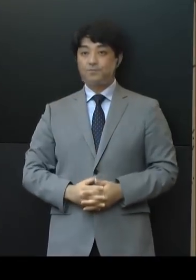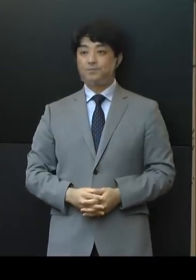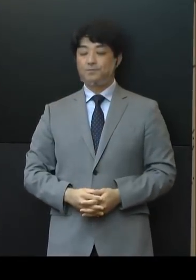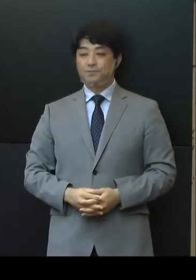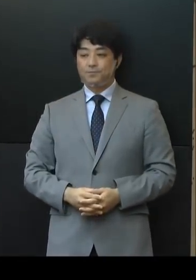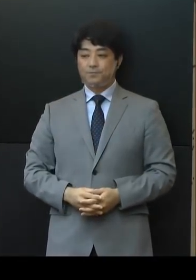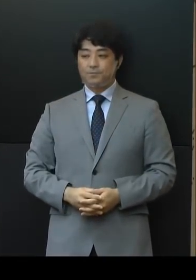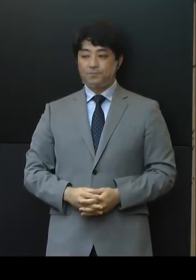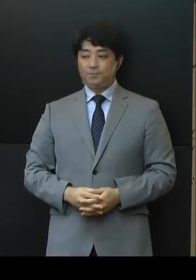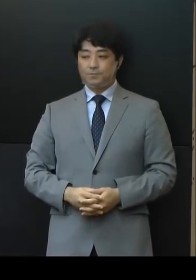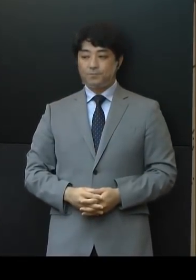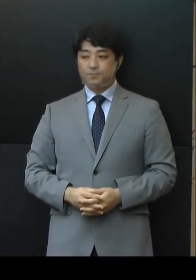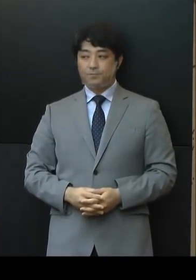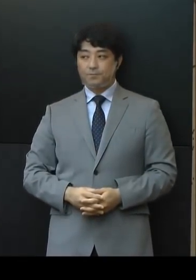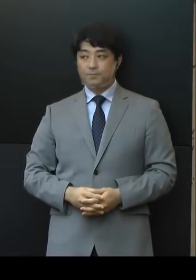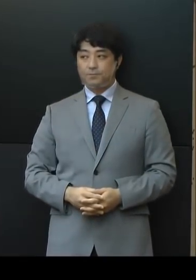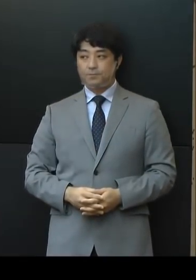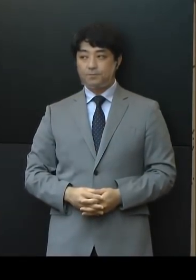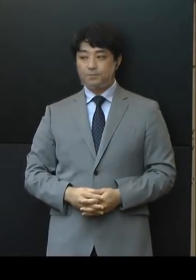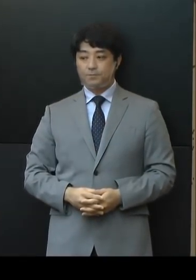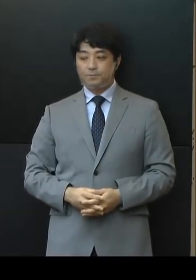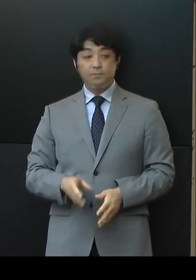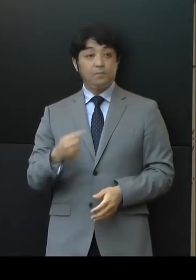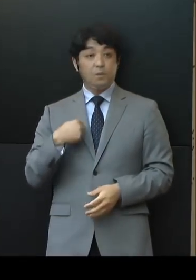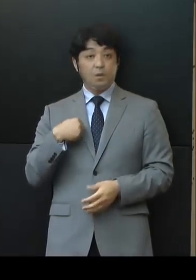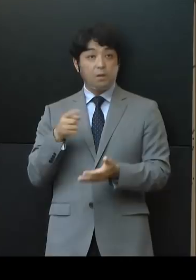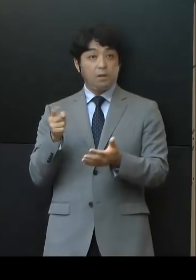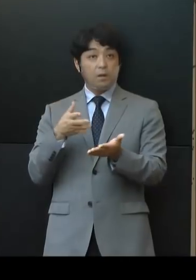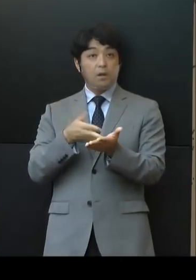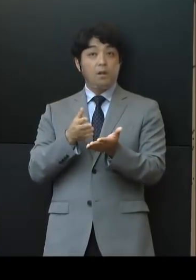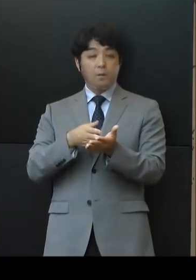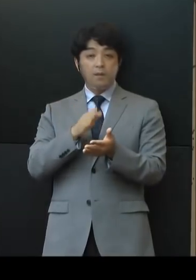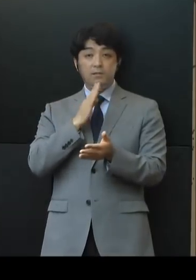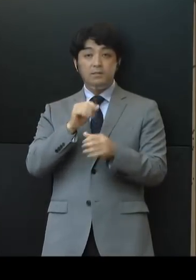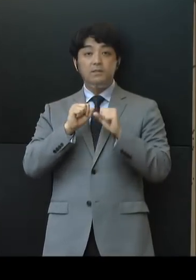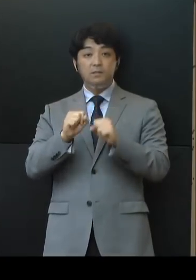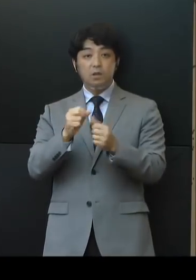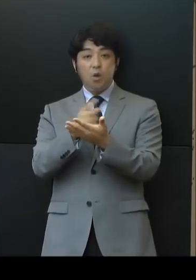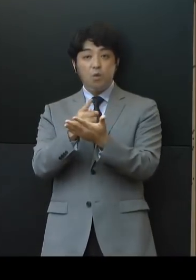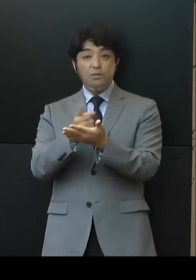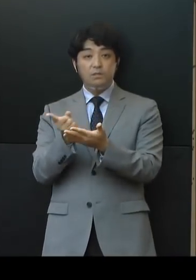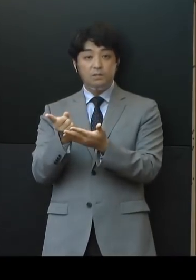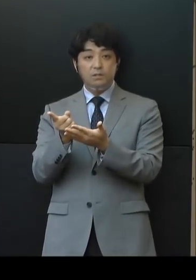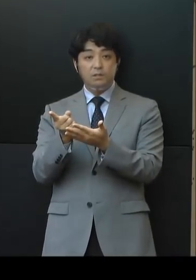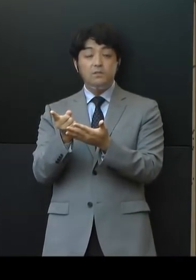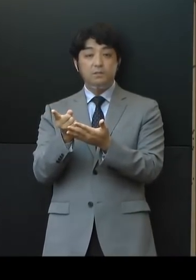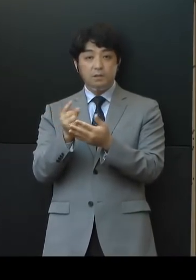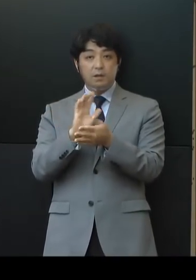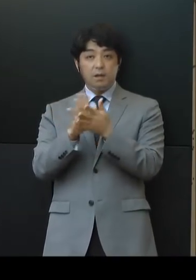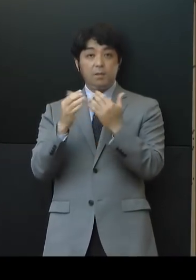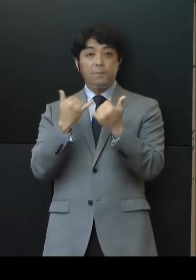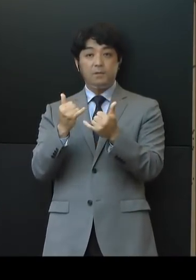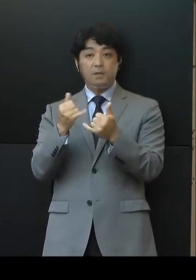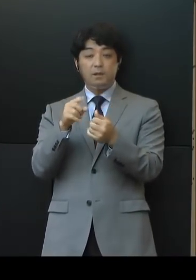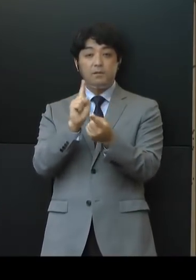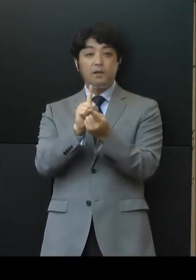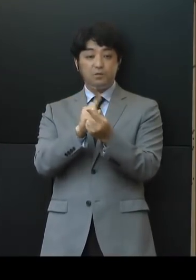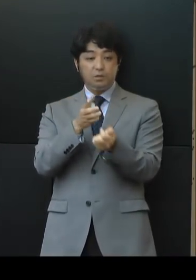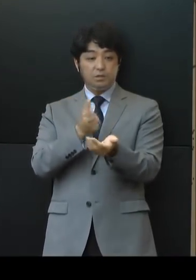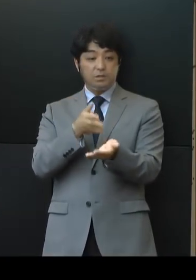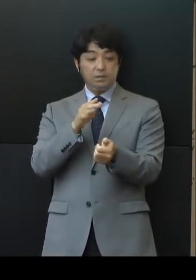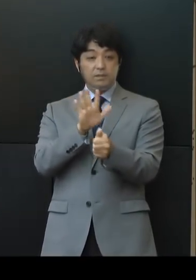聞いていただきたいというふうに思っております。私の方からは実施方針の7事業活動及び県民に対する支援等のう